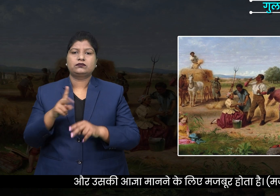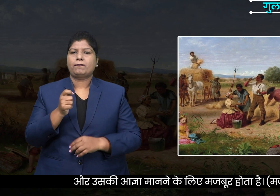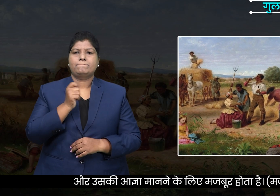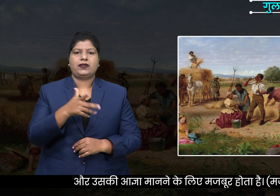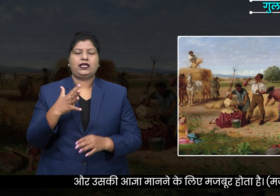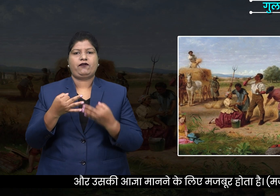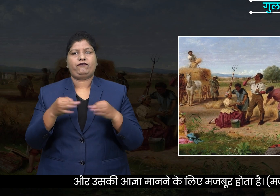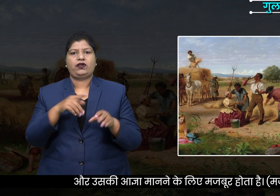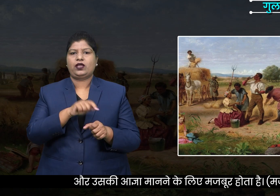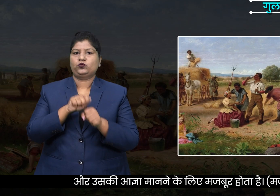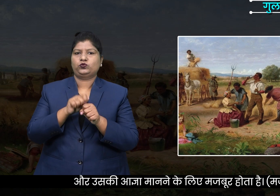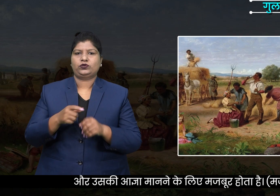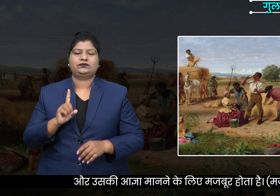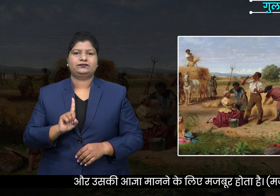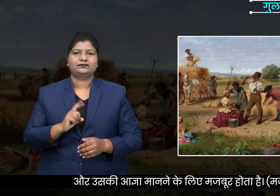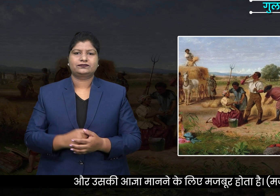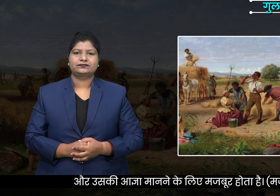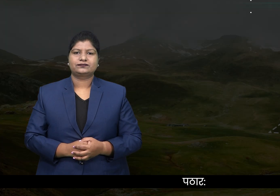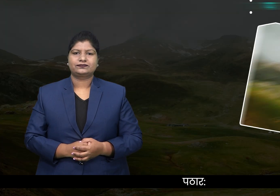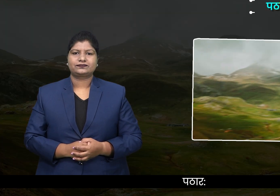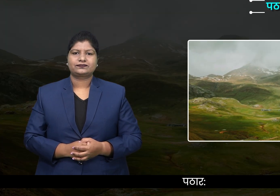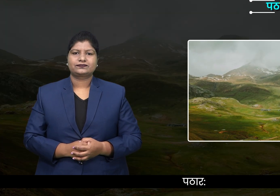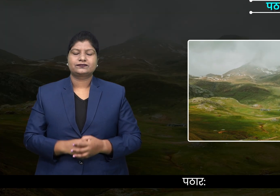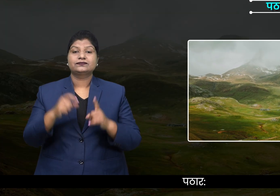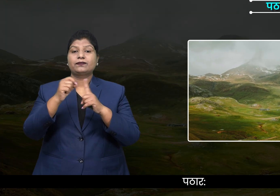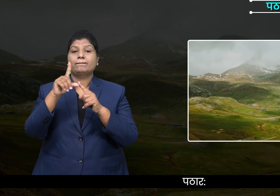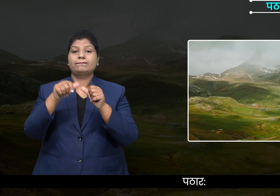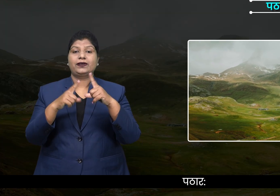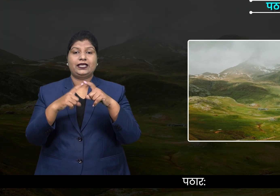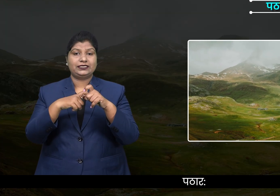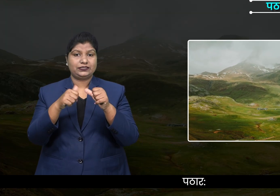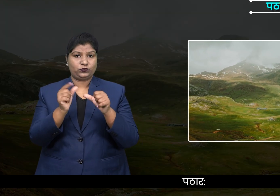के लिए मजबूर होता है। पठार